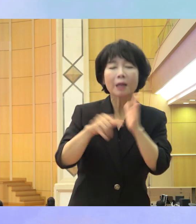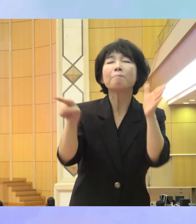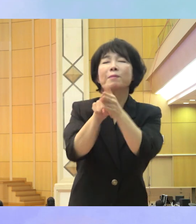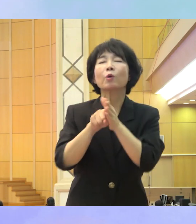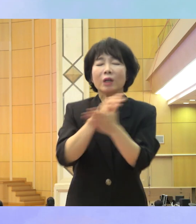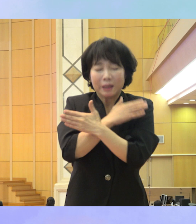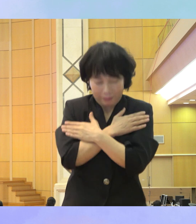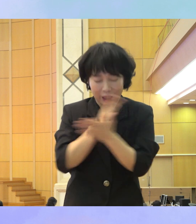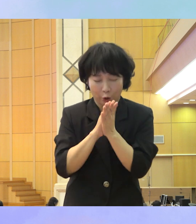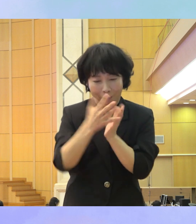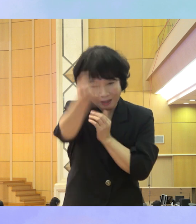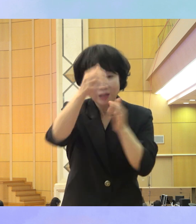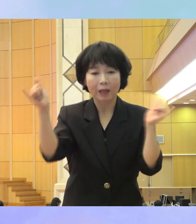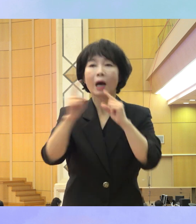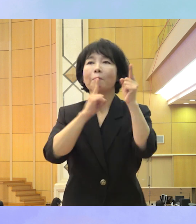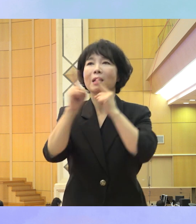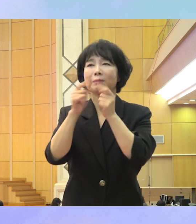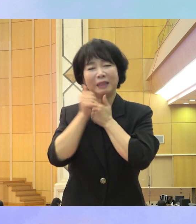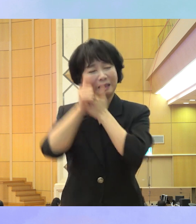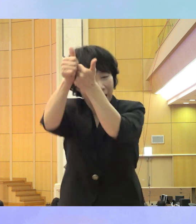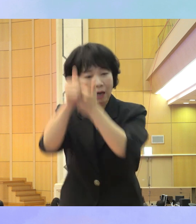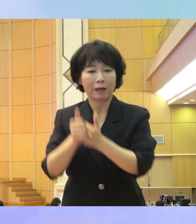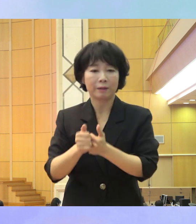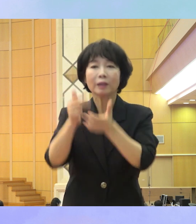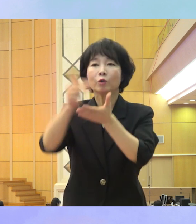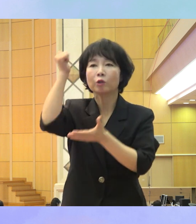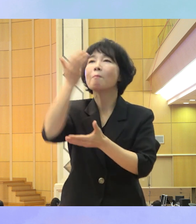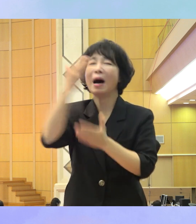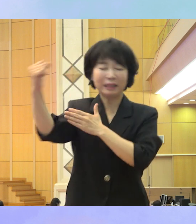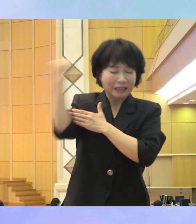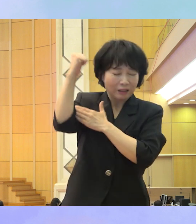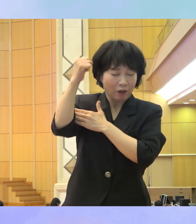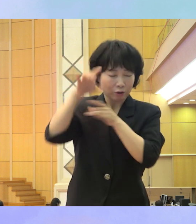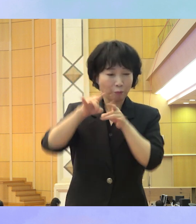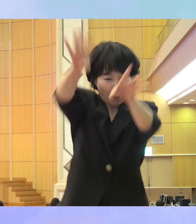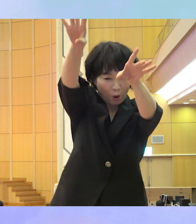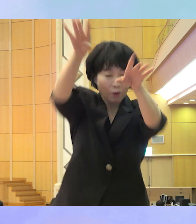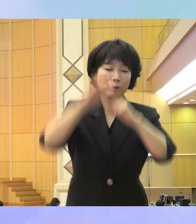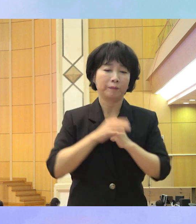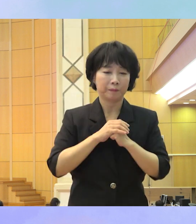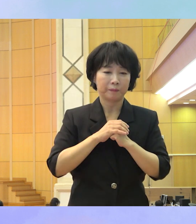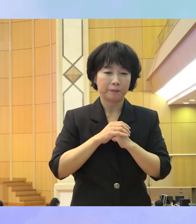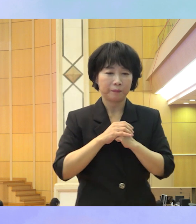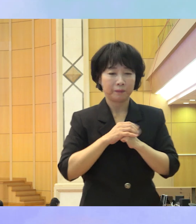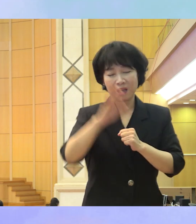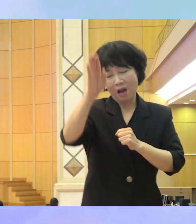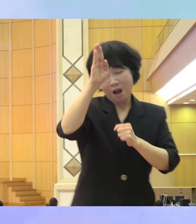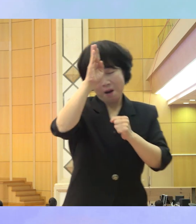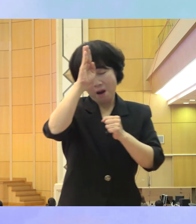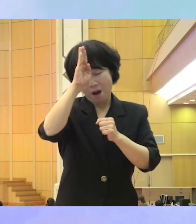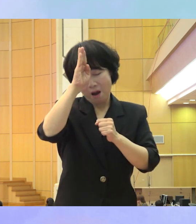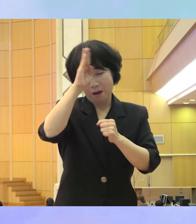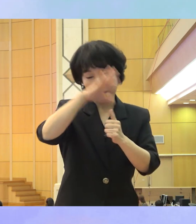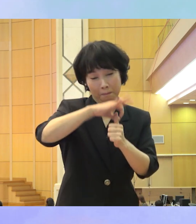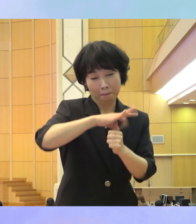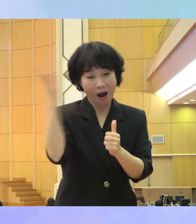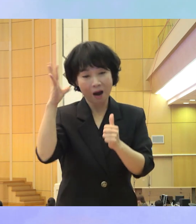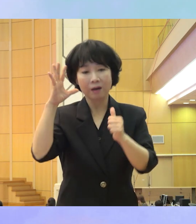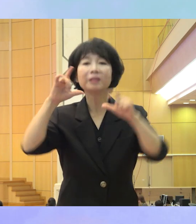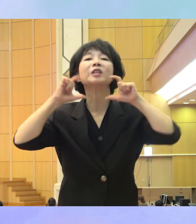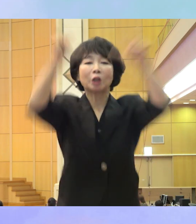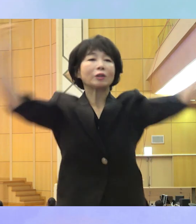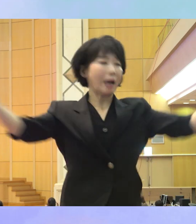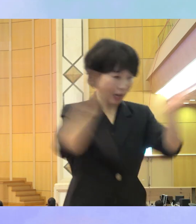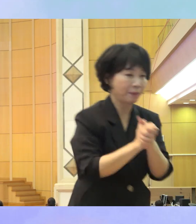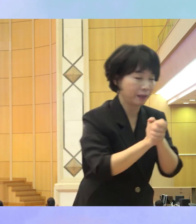믿고 손을 얹는 자마다 말씀에 따라 주님의 능력이 역사하셔서 병에서